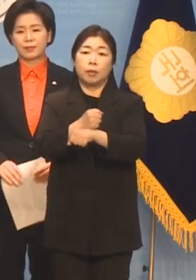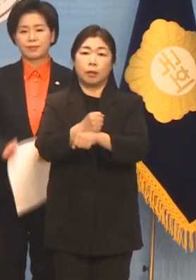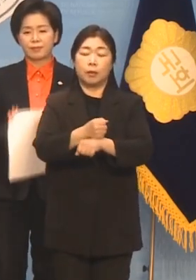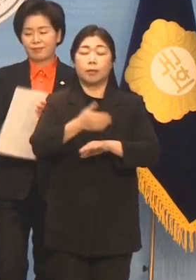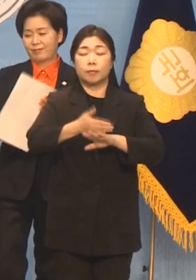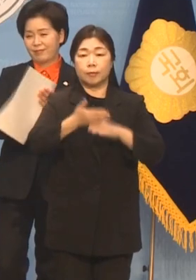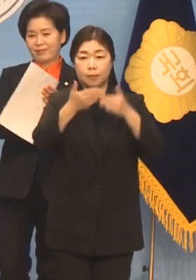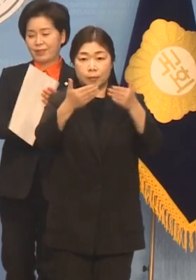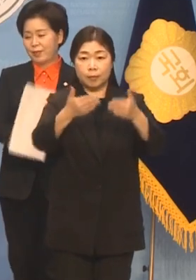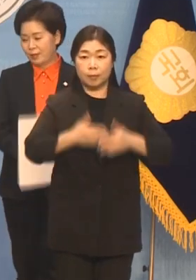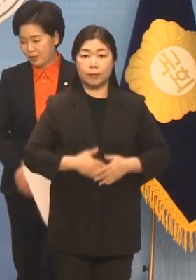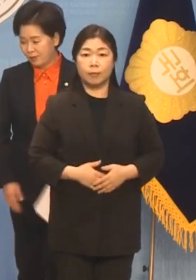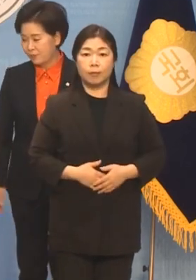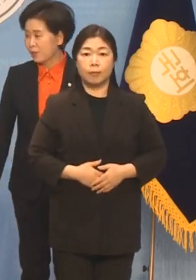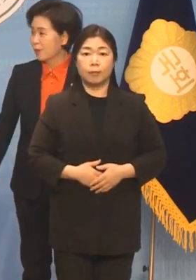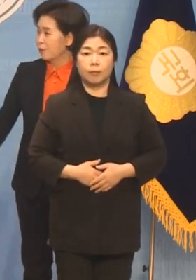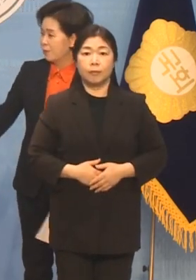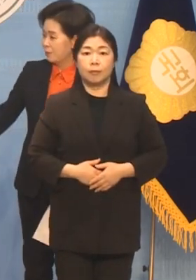감사합니다.